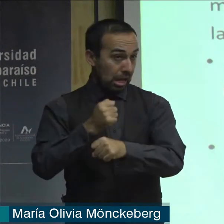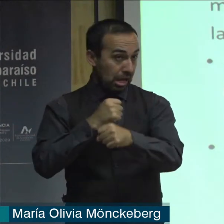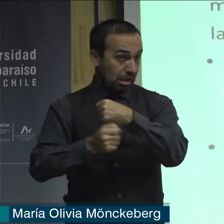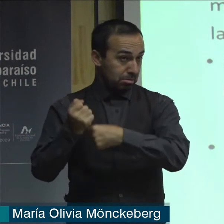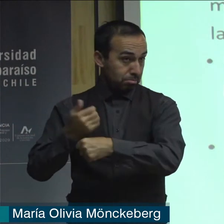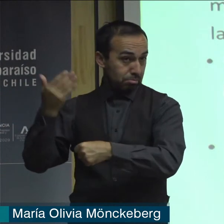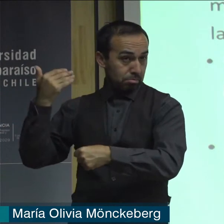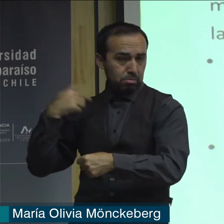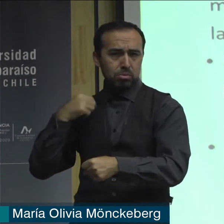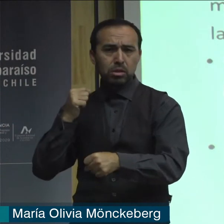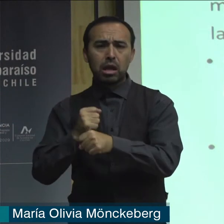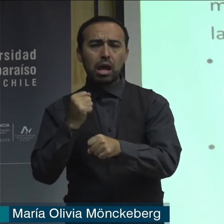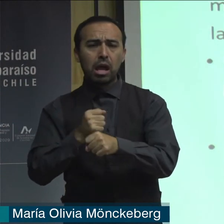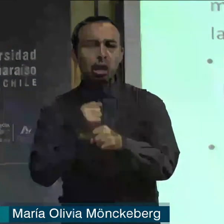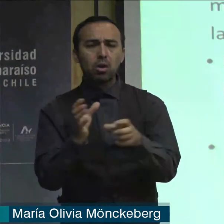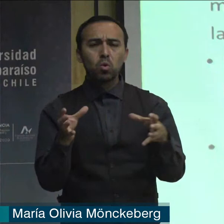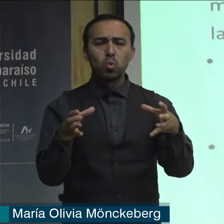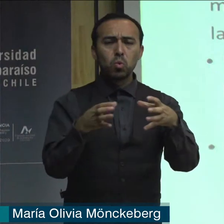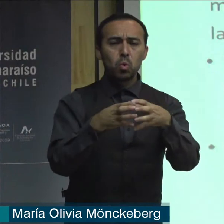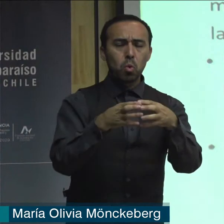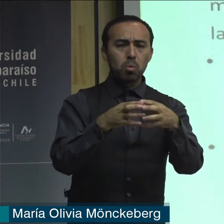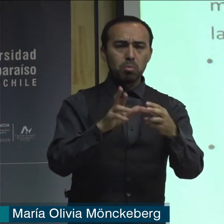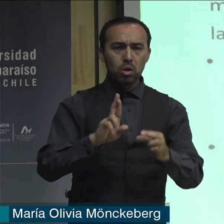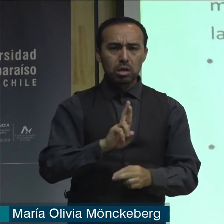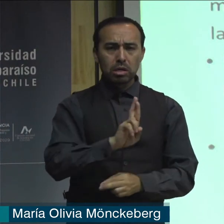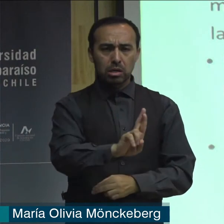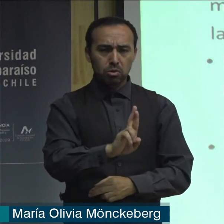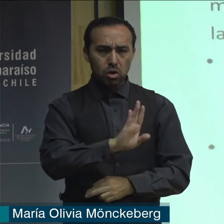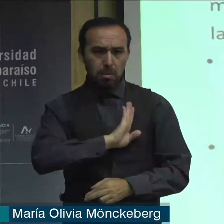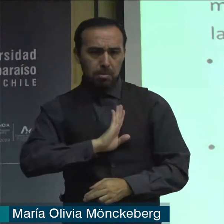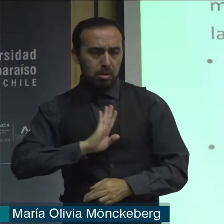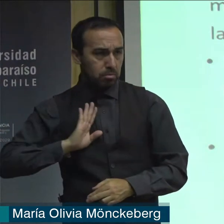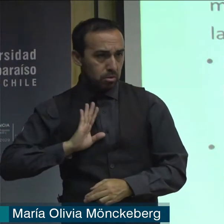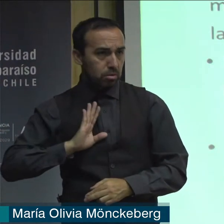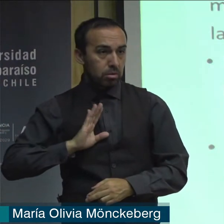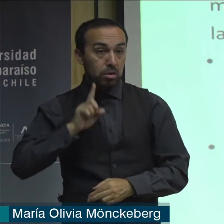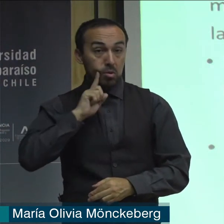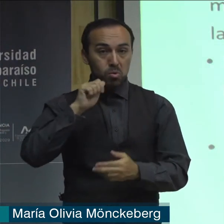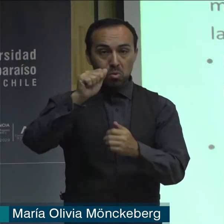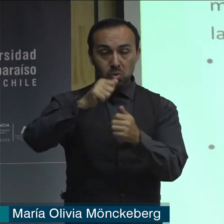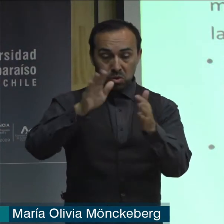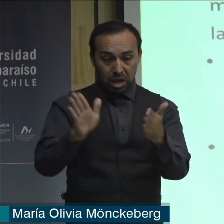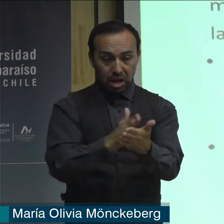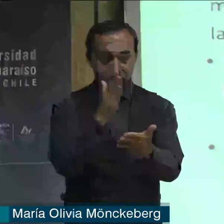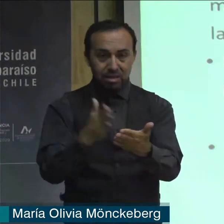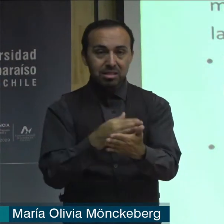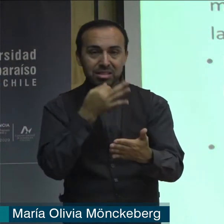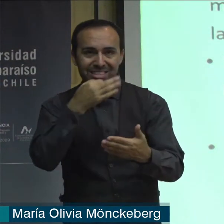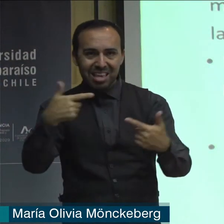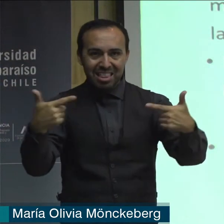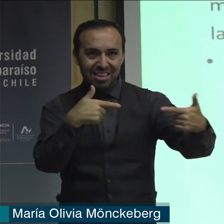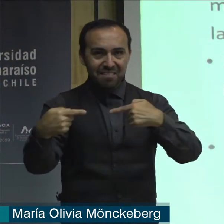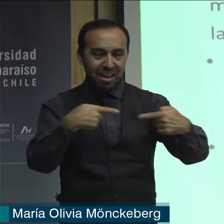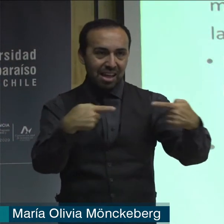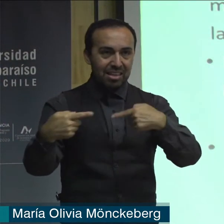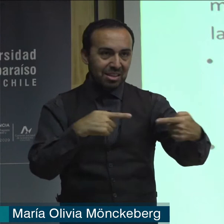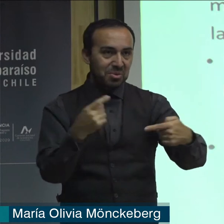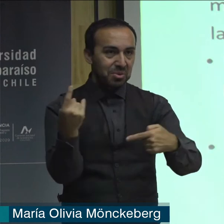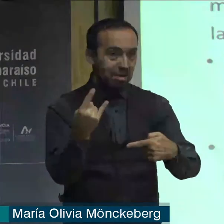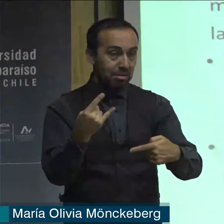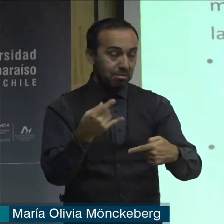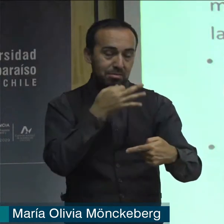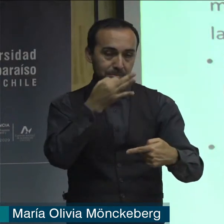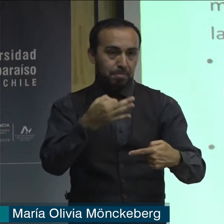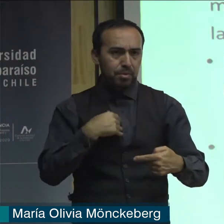rectoría teníamos una revista que se llamaba debate universitario y bueno con la intervención